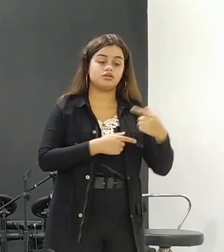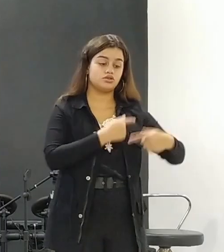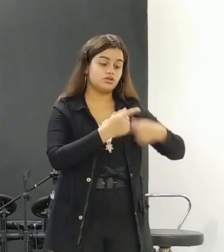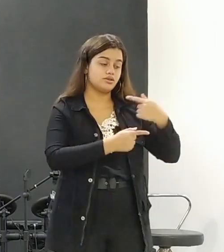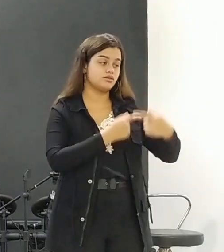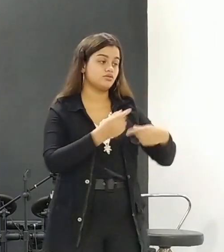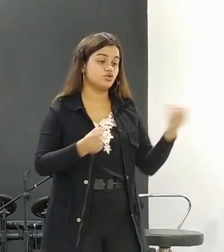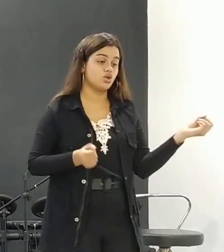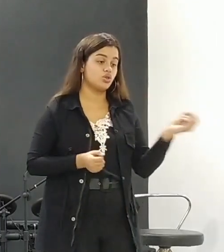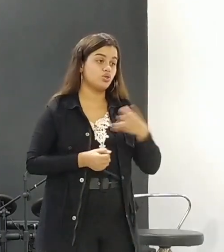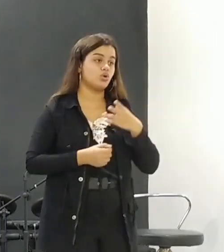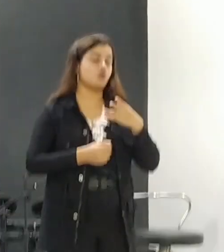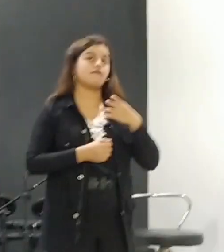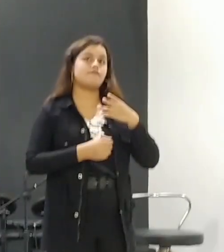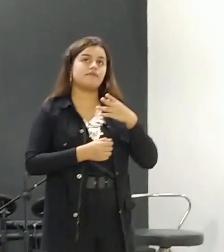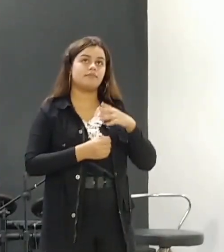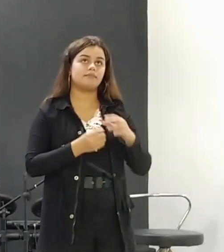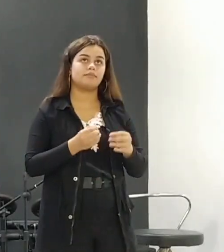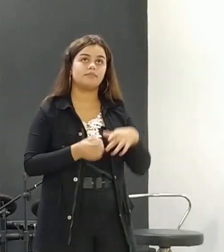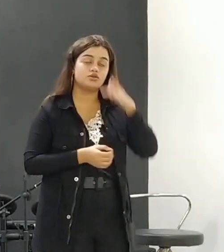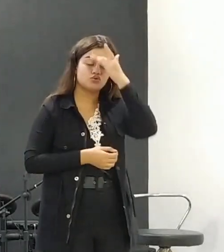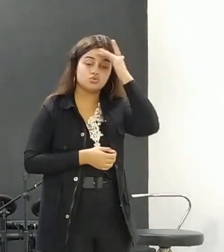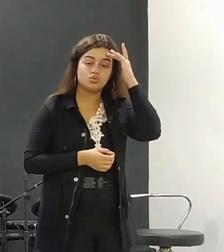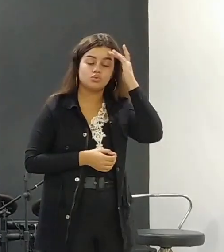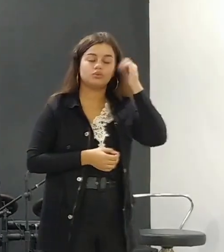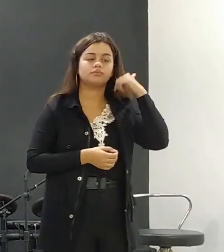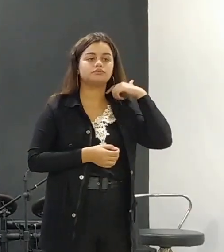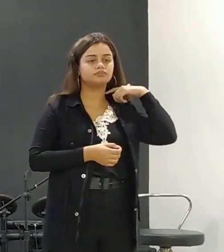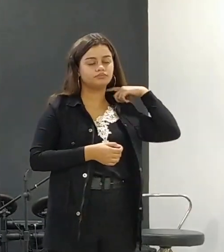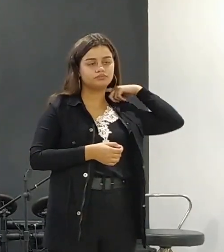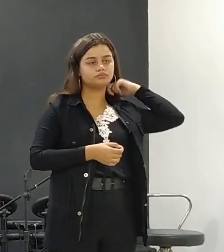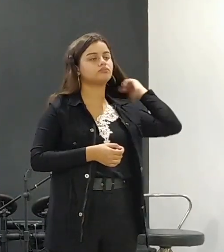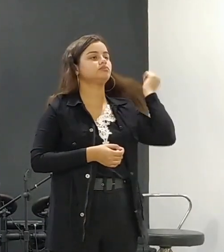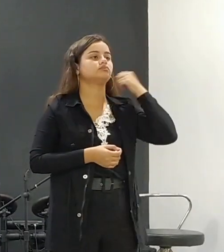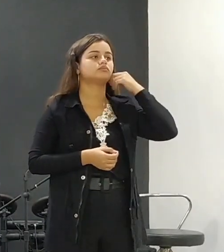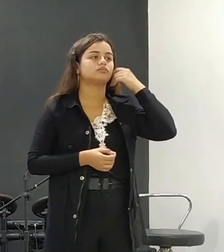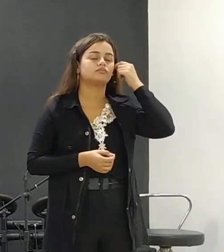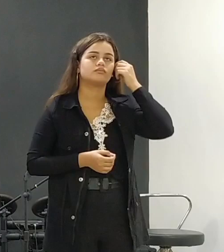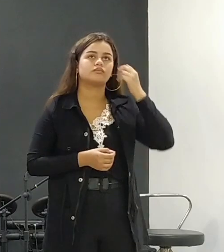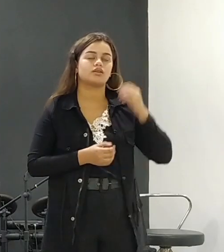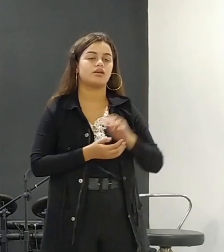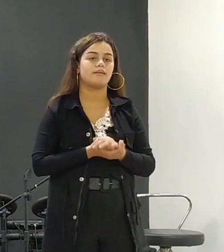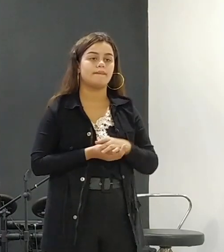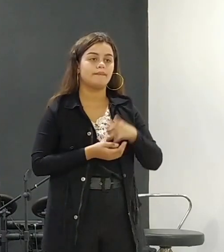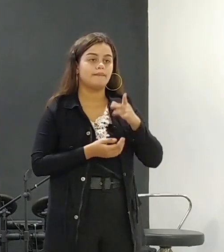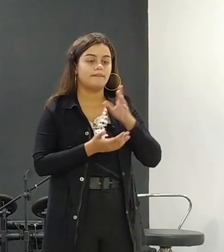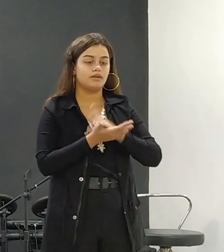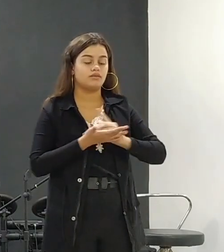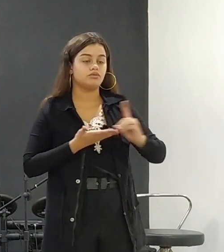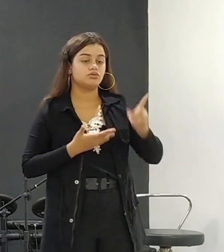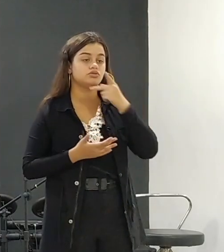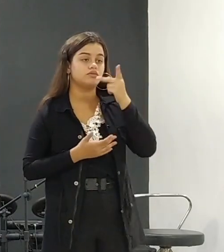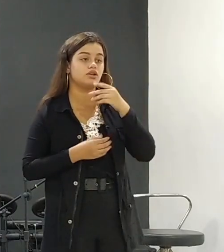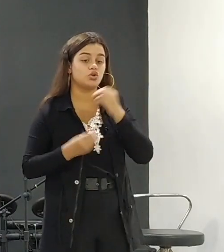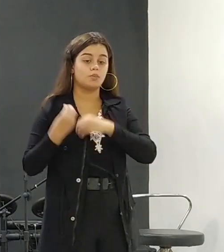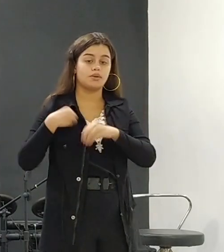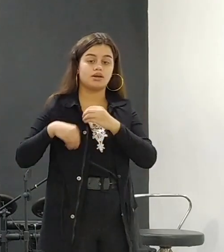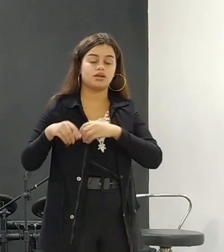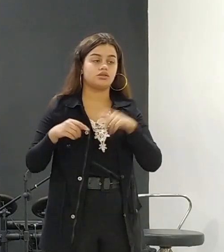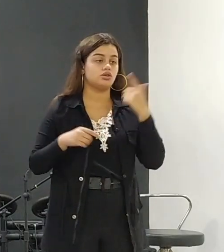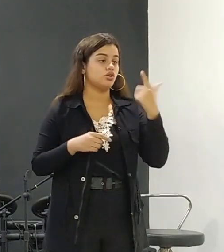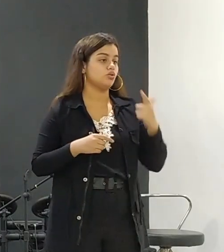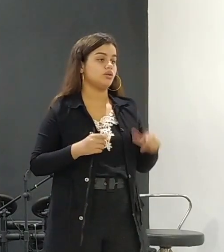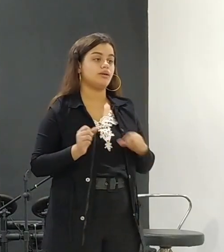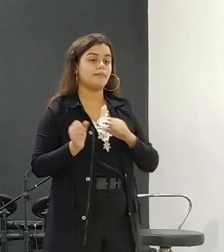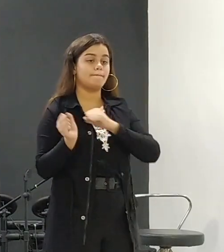criatura, recriado à imagem e semelhança de Deus. E aí, né, a Bíblia diz que o pecado não terá mais poder sobre